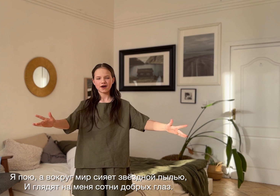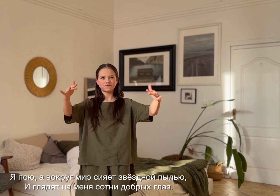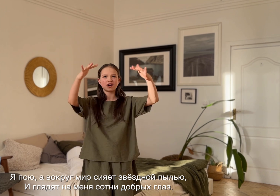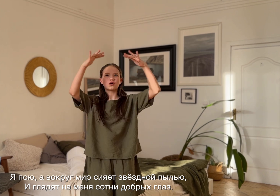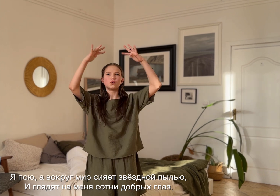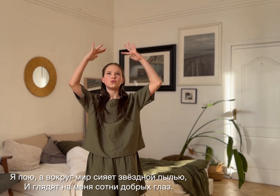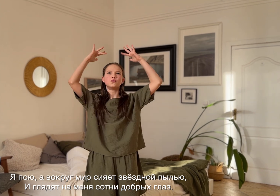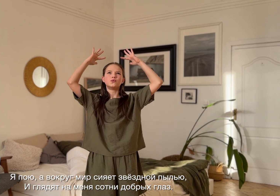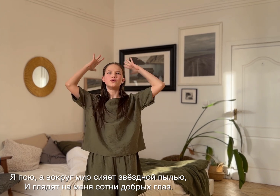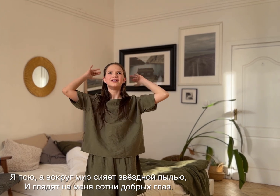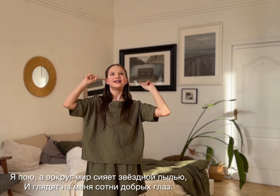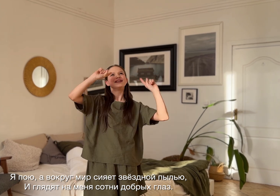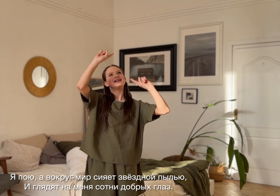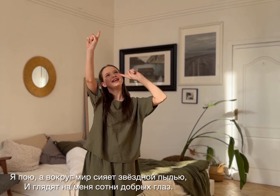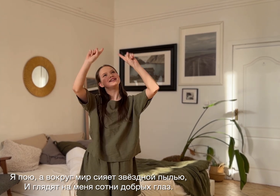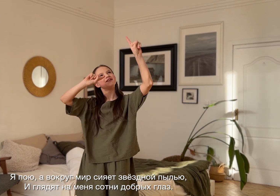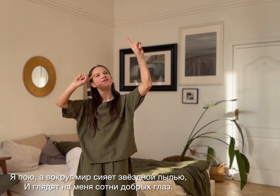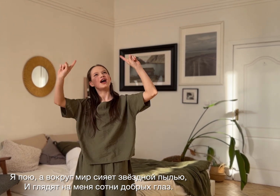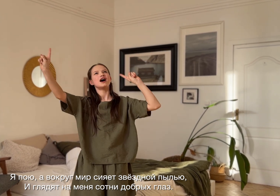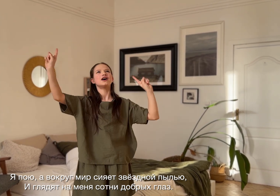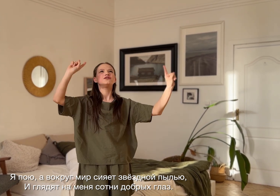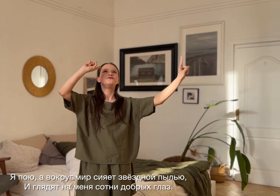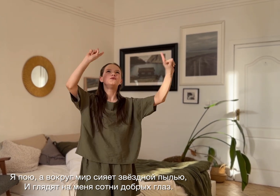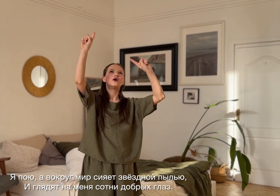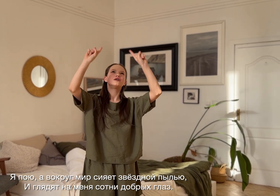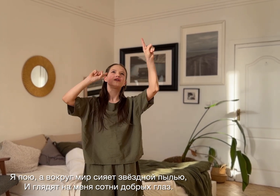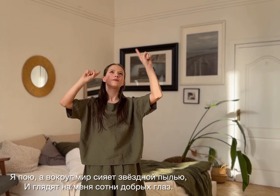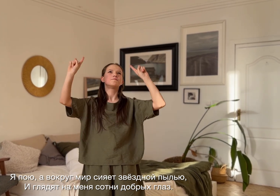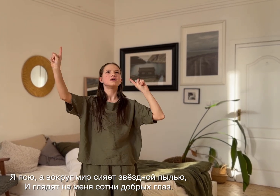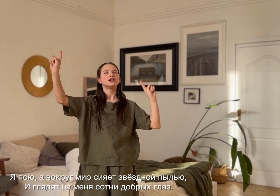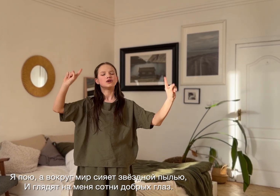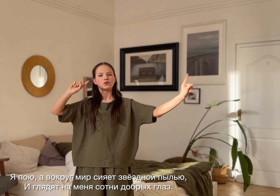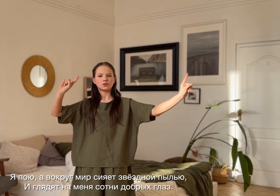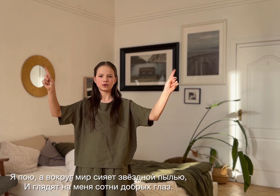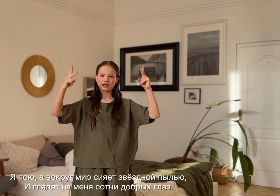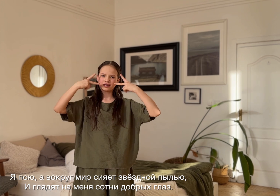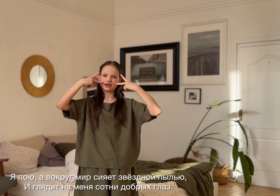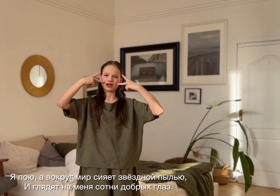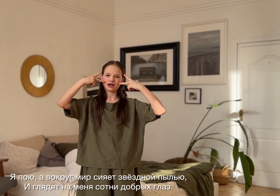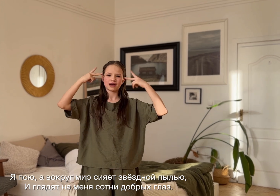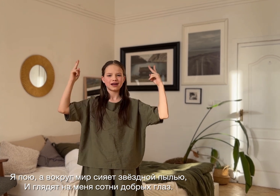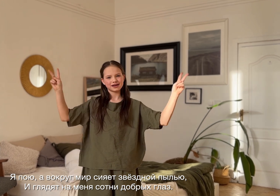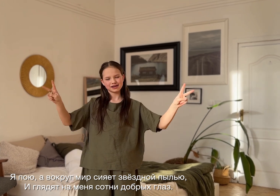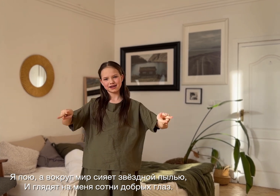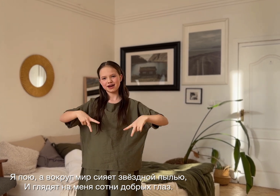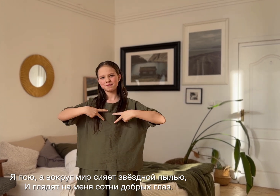а вокруг мир сияет звездной пылью, и глядят на